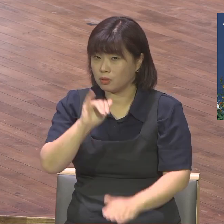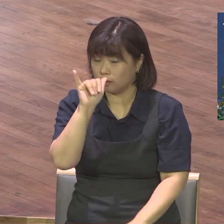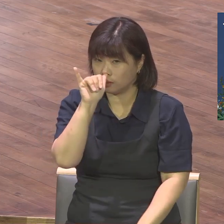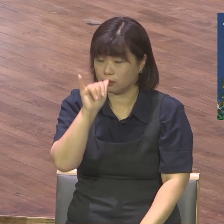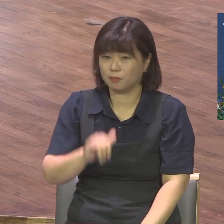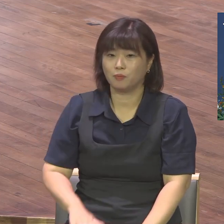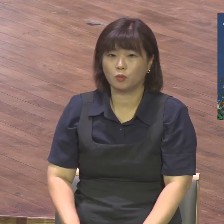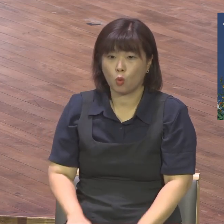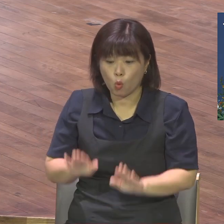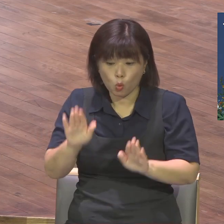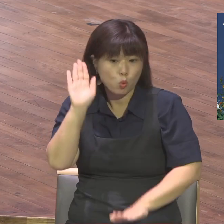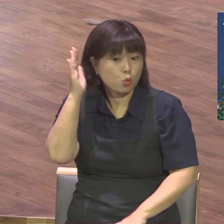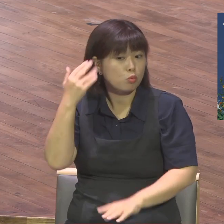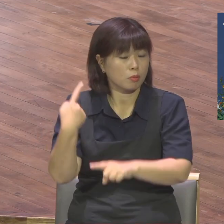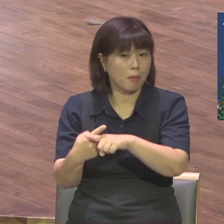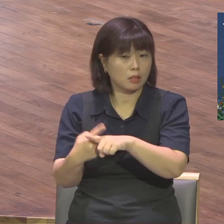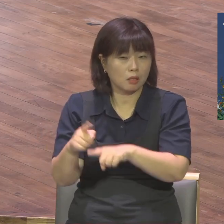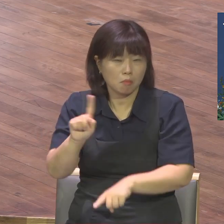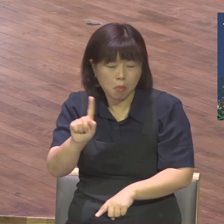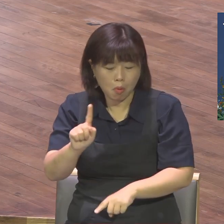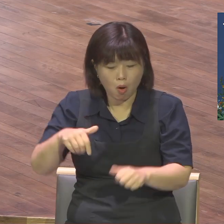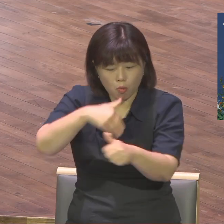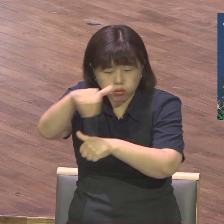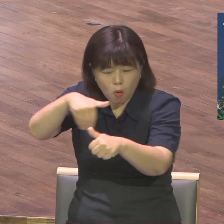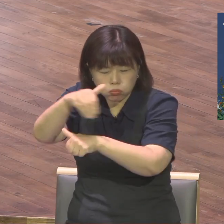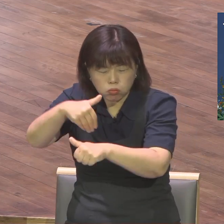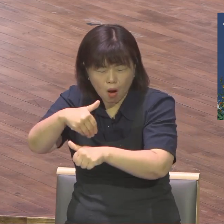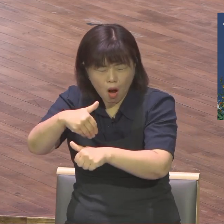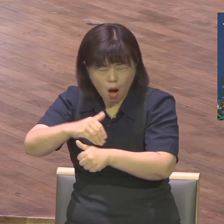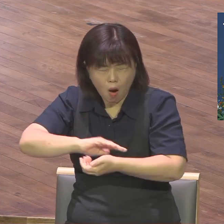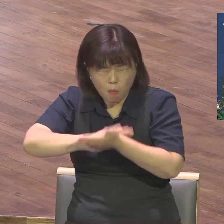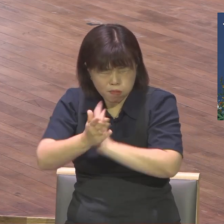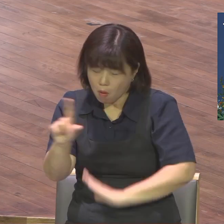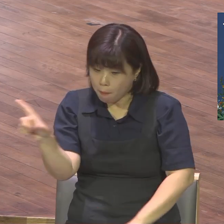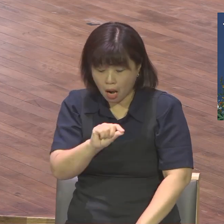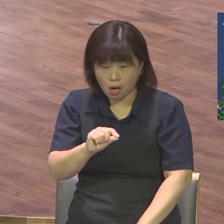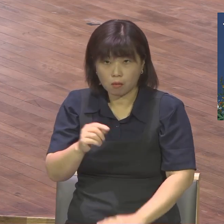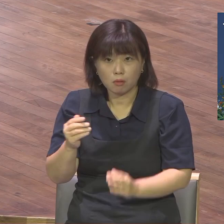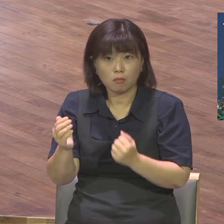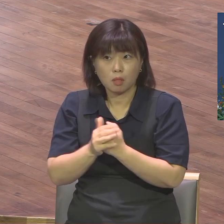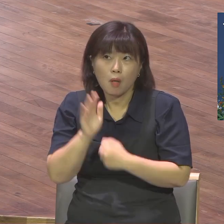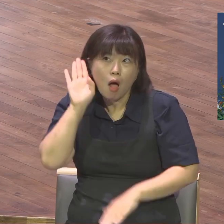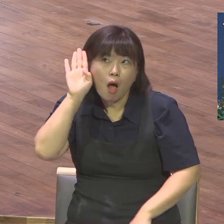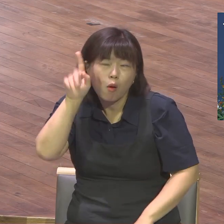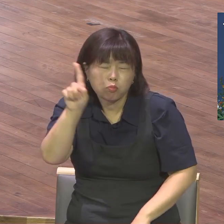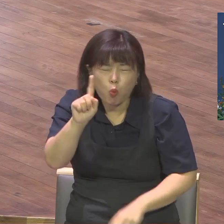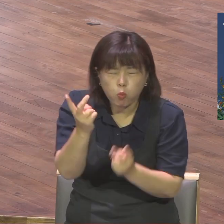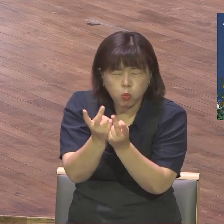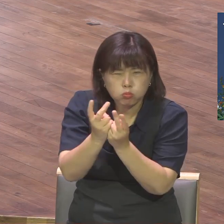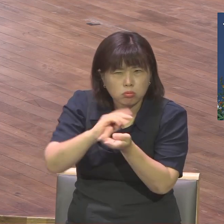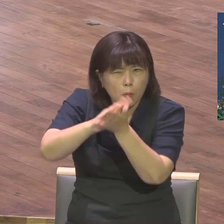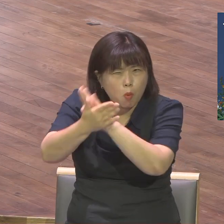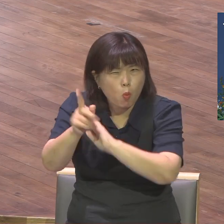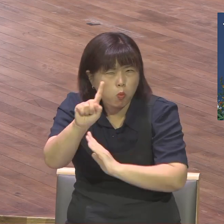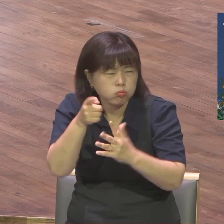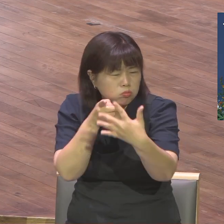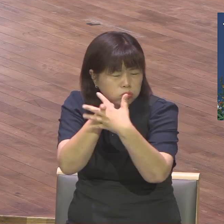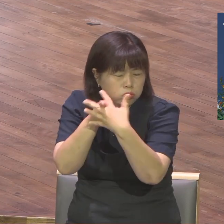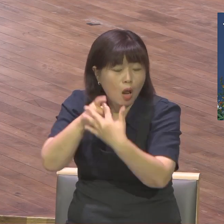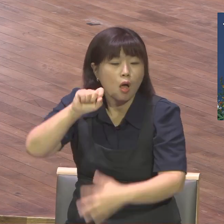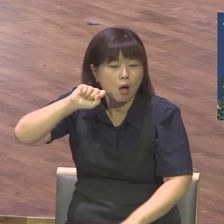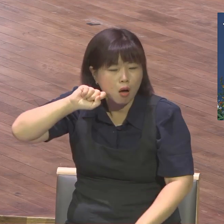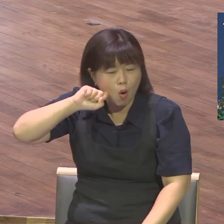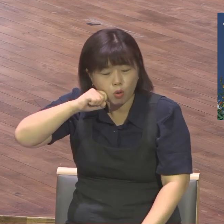첨단화가 이루어지고 있잖아요. 자 앞으로 어떤 일이 날지 우리 예측을 못할 정도로 이 발전이 되고